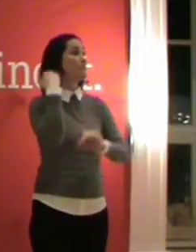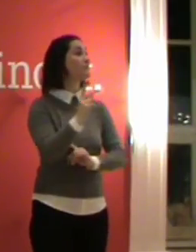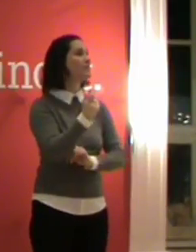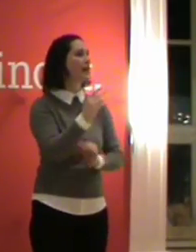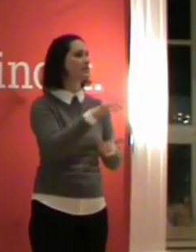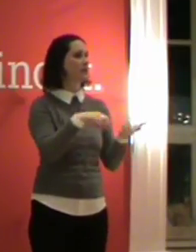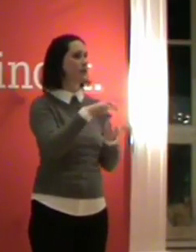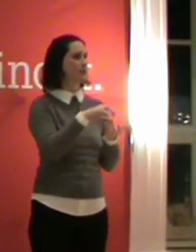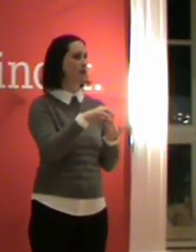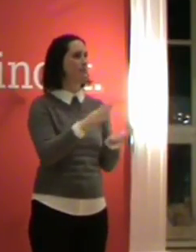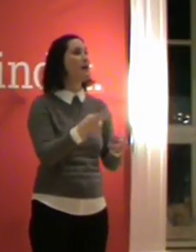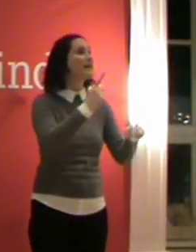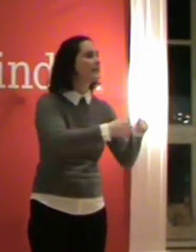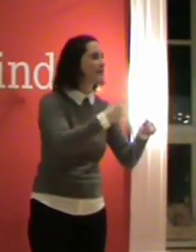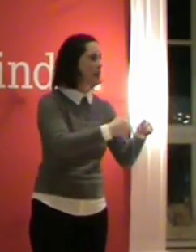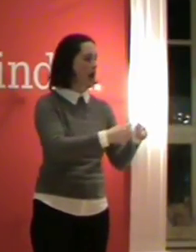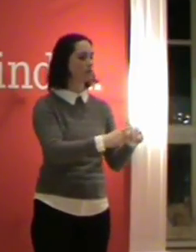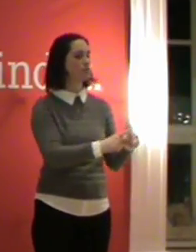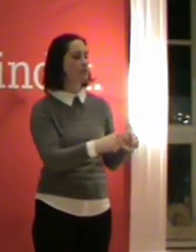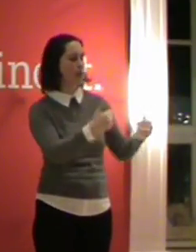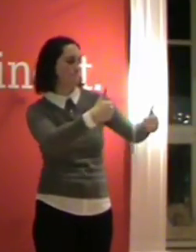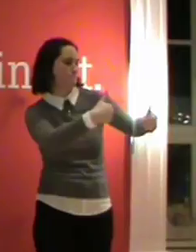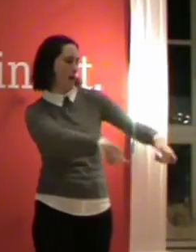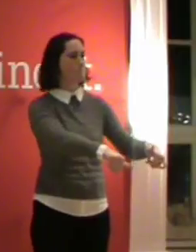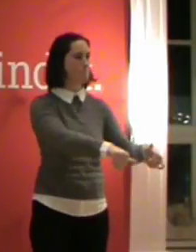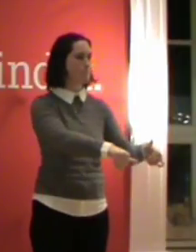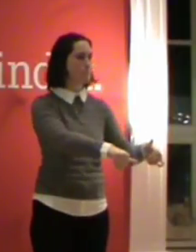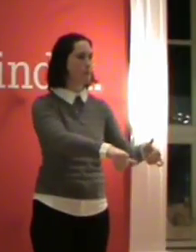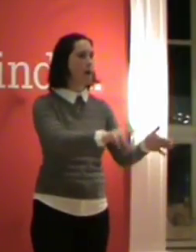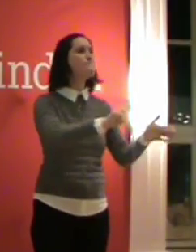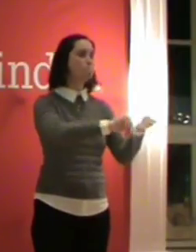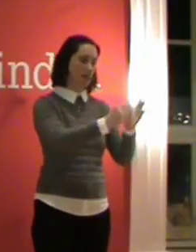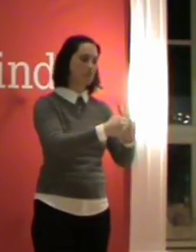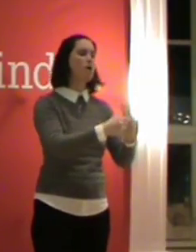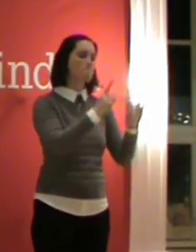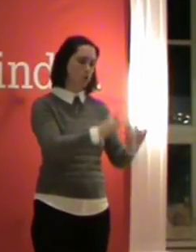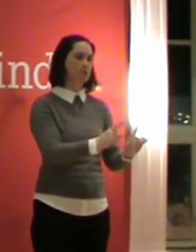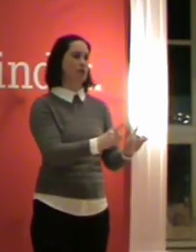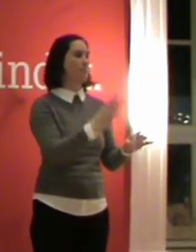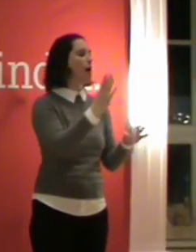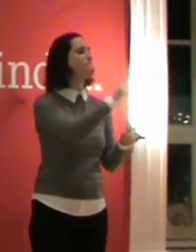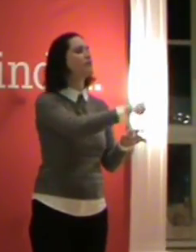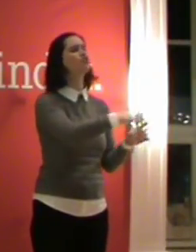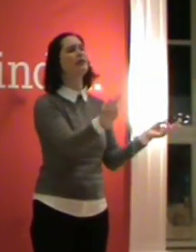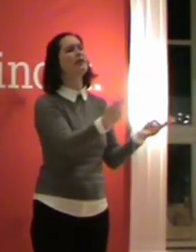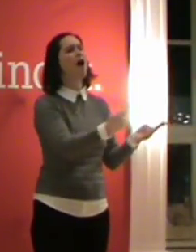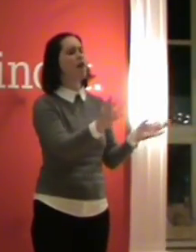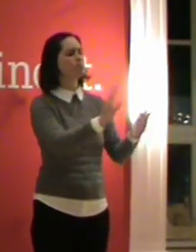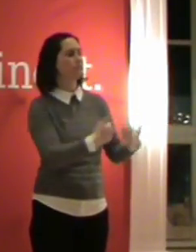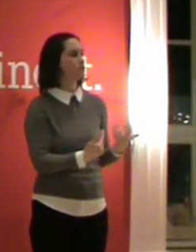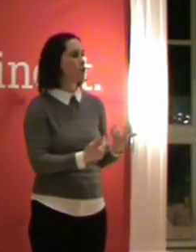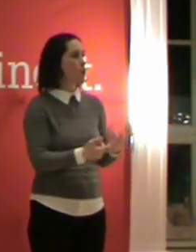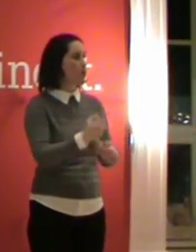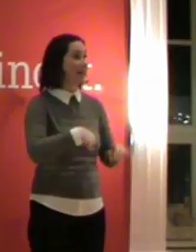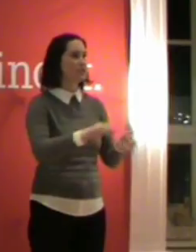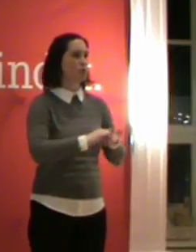vorangetrieben war. Sie haben Griechenland und andere Länder gezwungen, eine Politik gegen die Entscheidung der Menschen zu machen. Und dass dann Solidarität